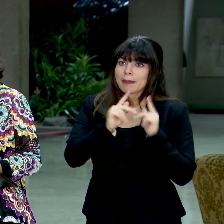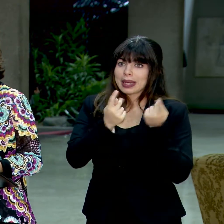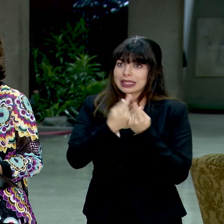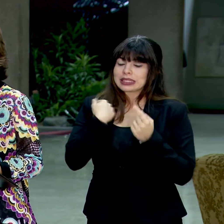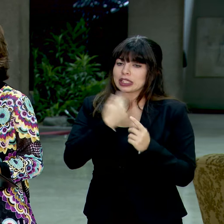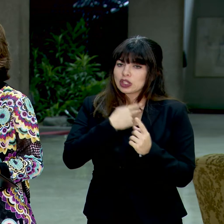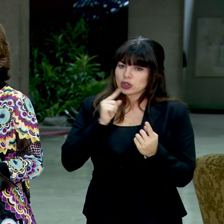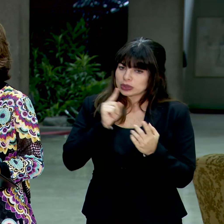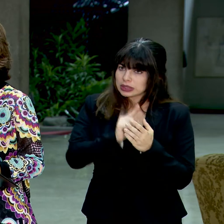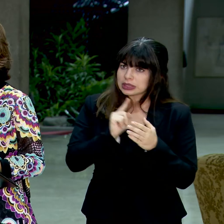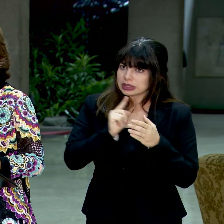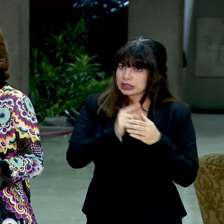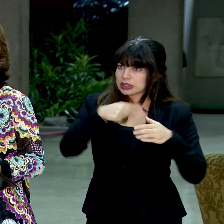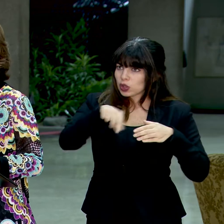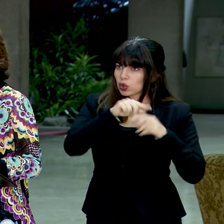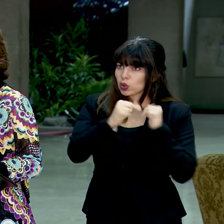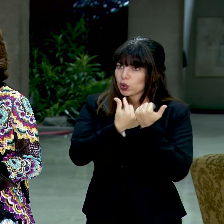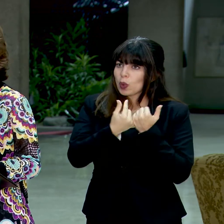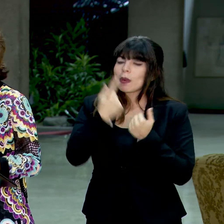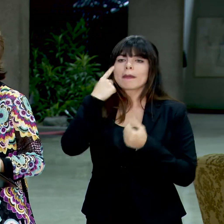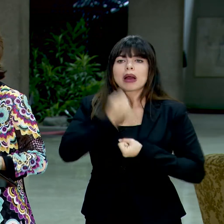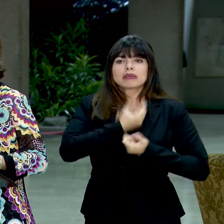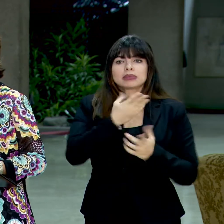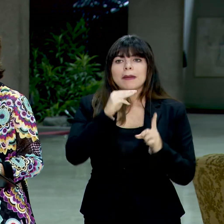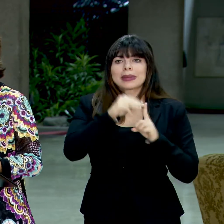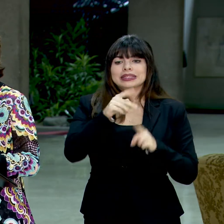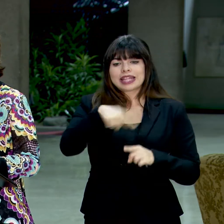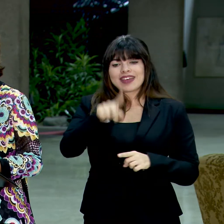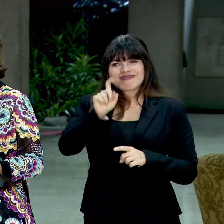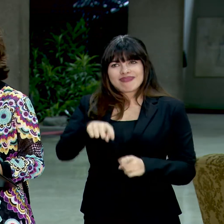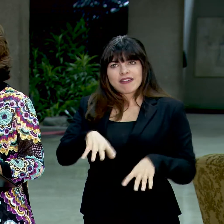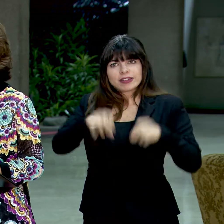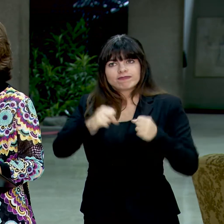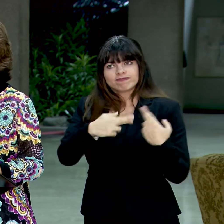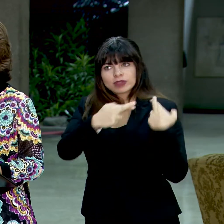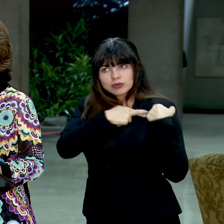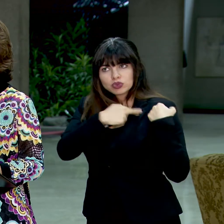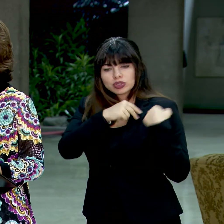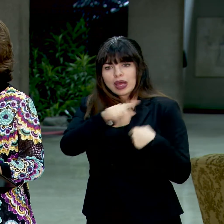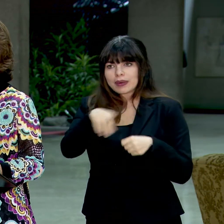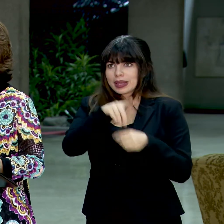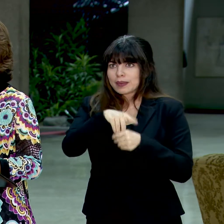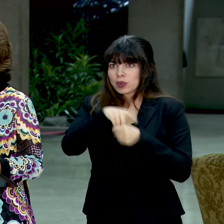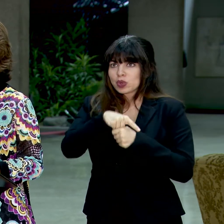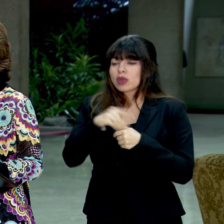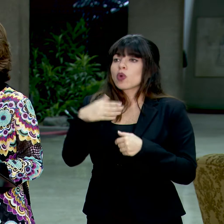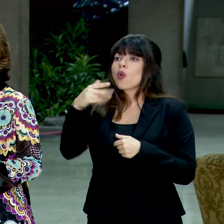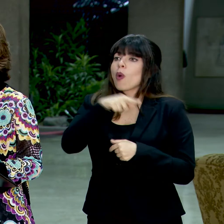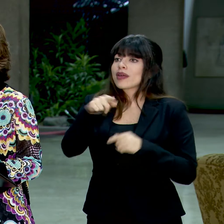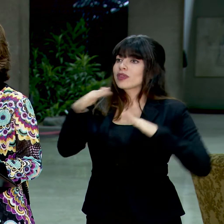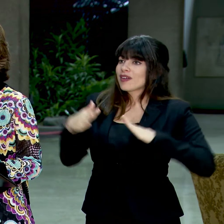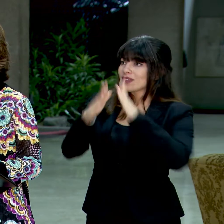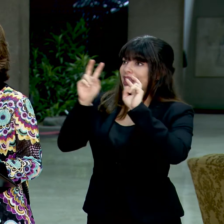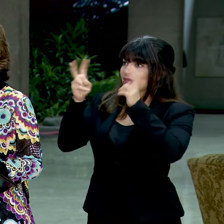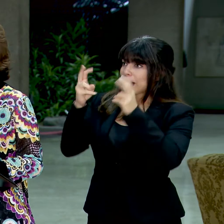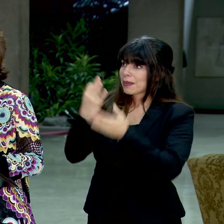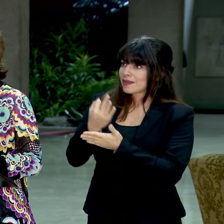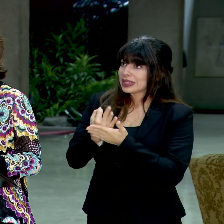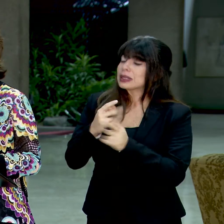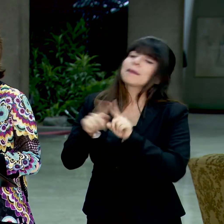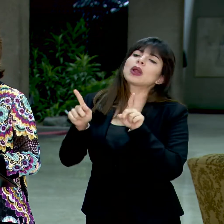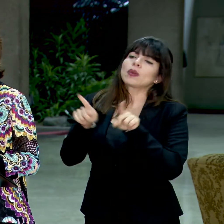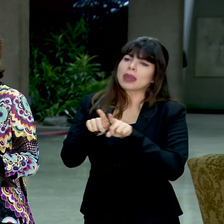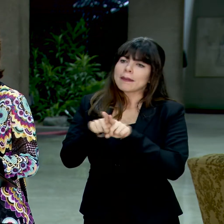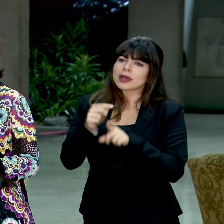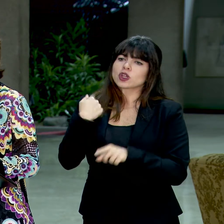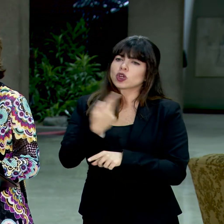bancadas partidarias, llevando el mensaje de la responsabilidad que le alcanza a los diputados a la hora de enfrentar el tema fiscal, pero